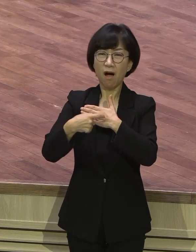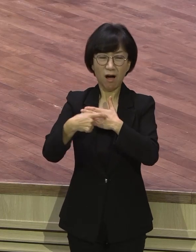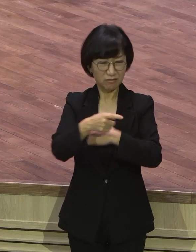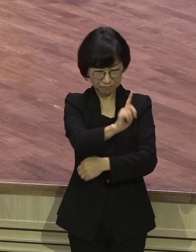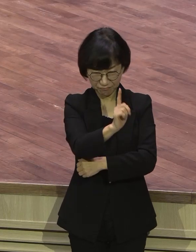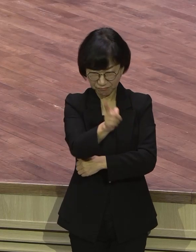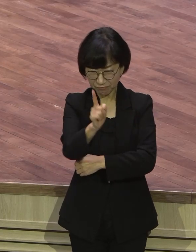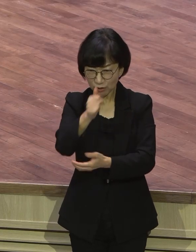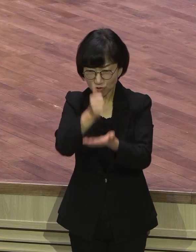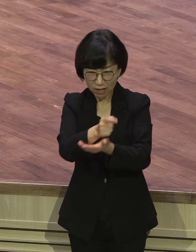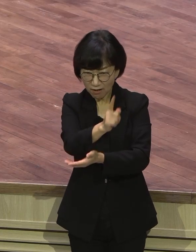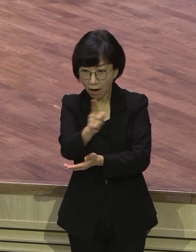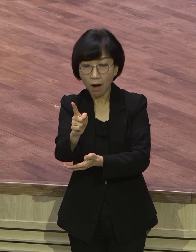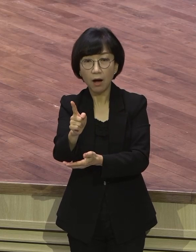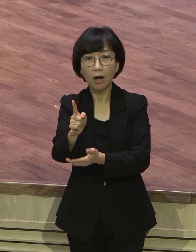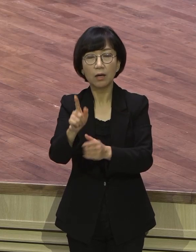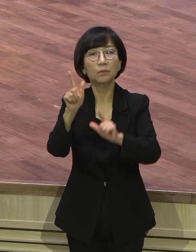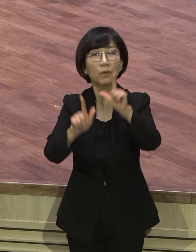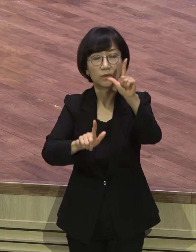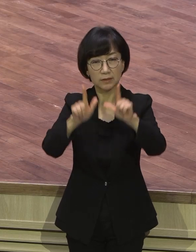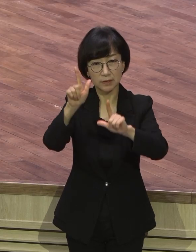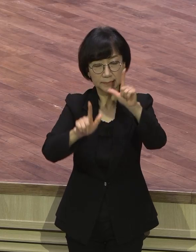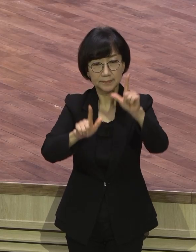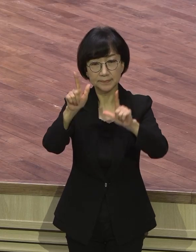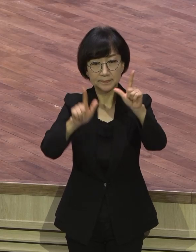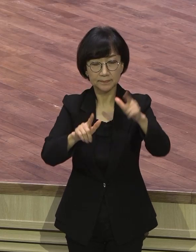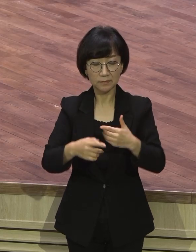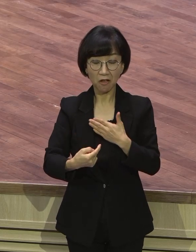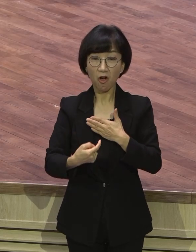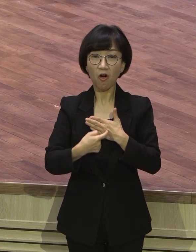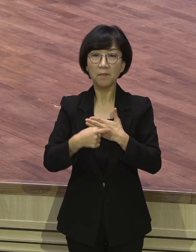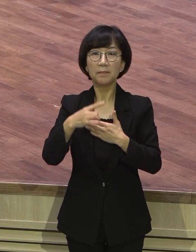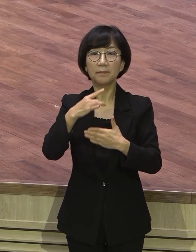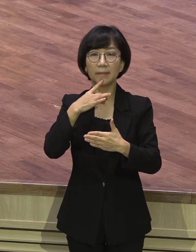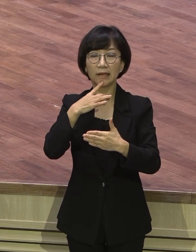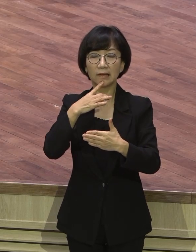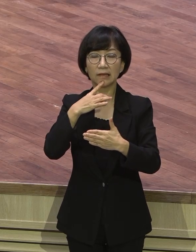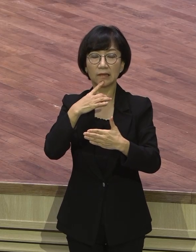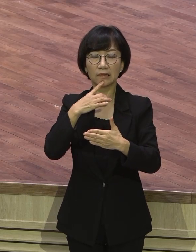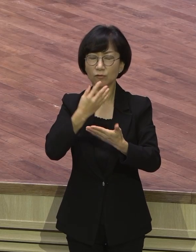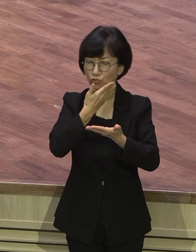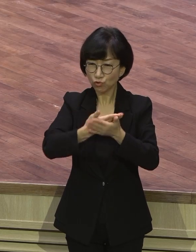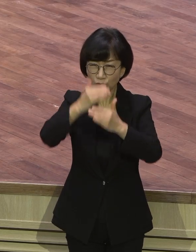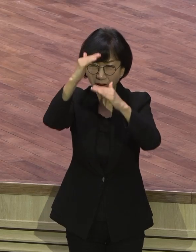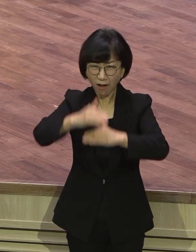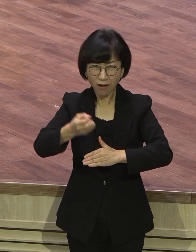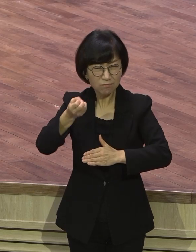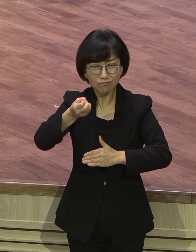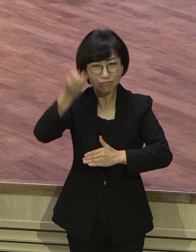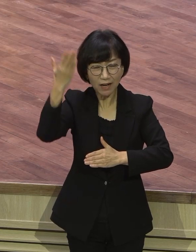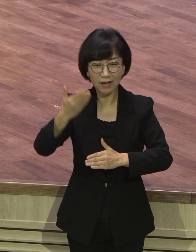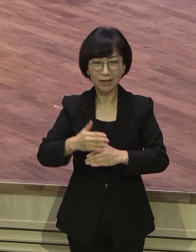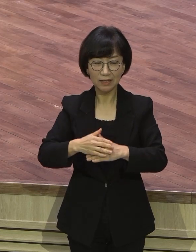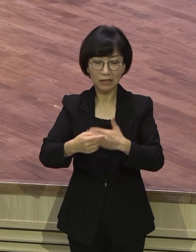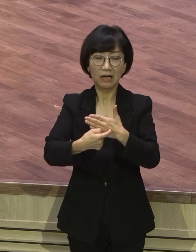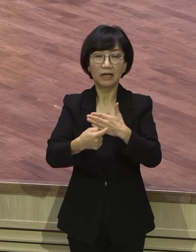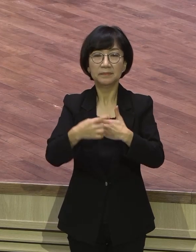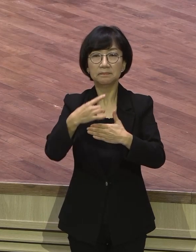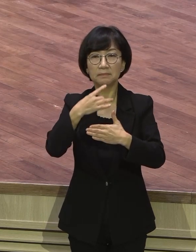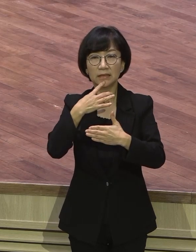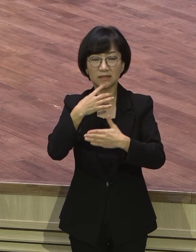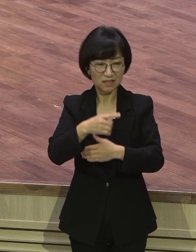예수님 오셨을 때 살고 있었어요. 형식만, 율법의 형식만 갖추고 그것만 가지고